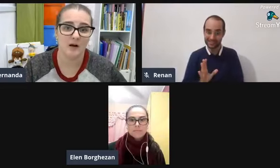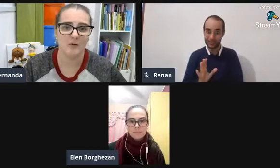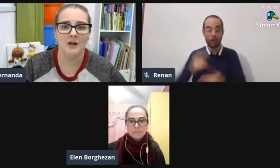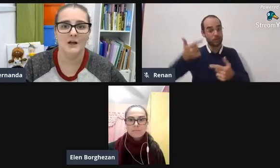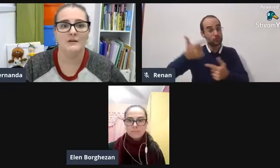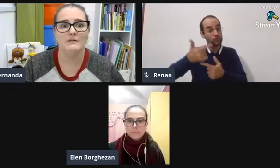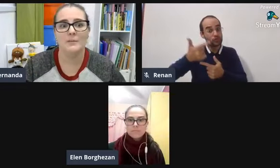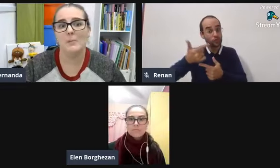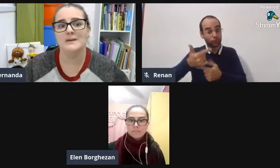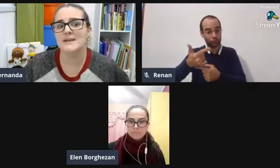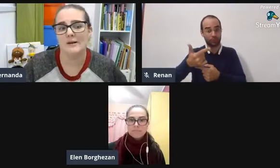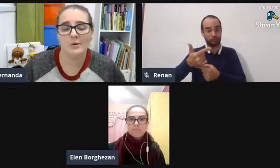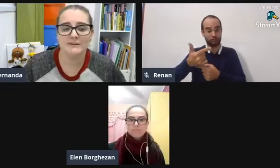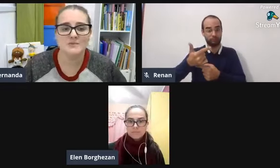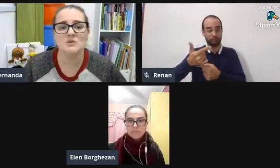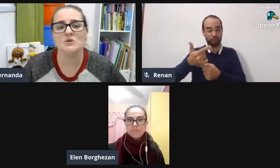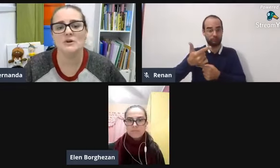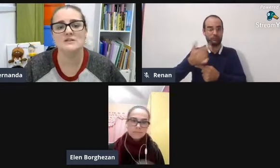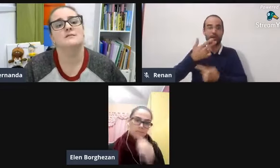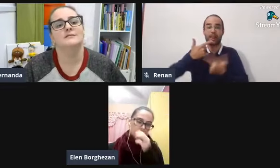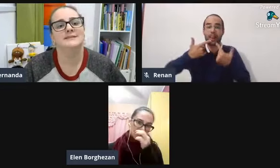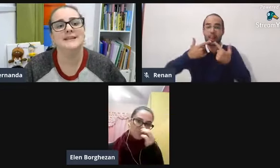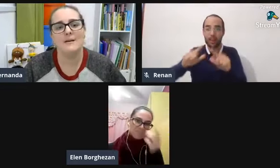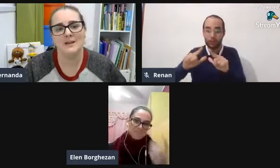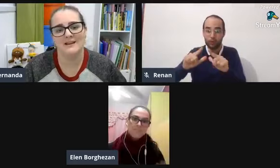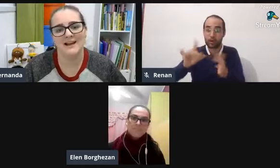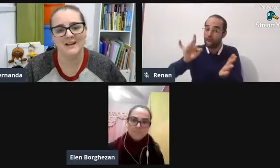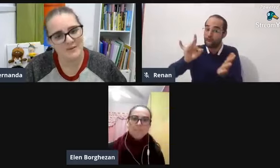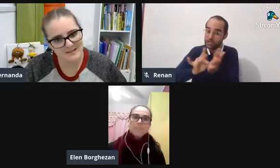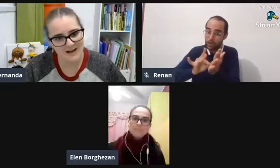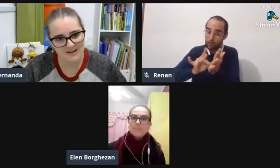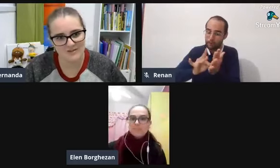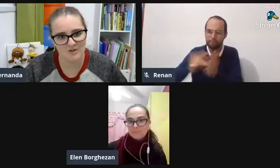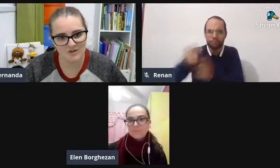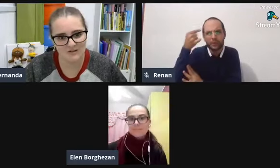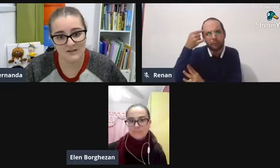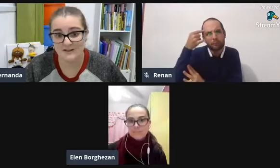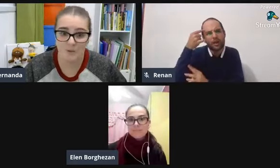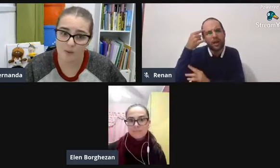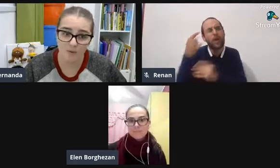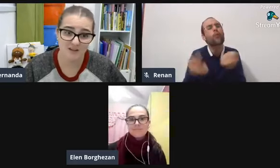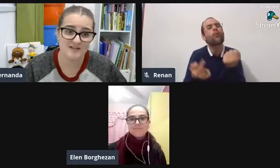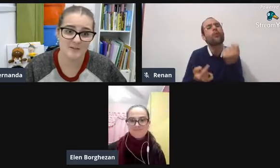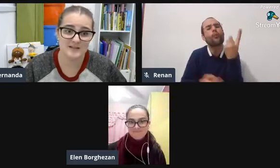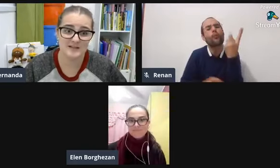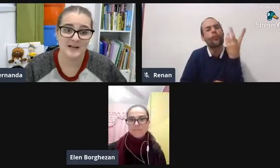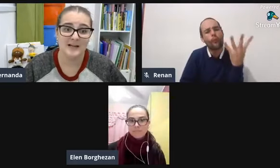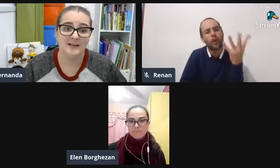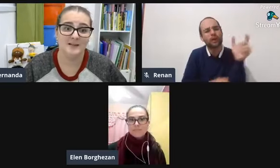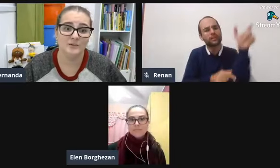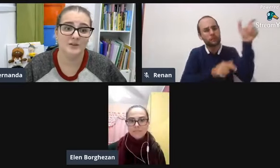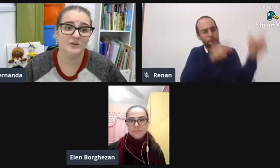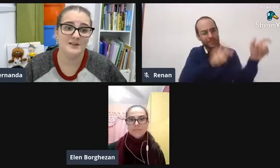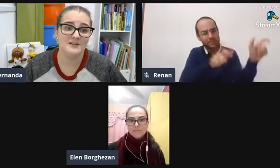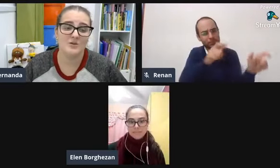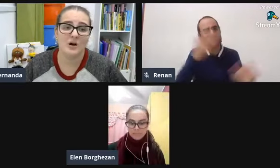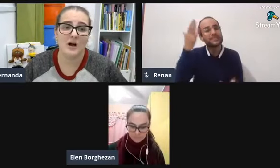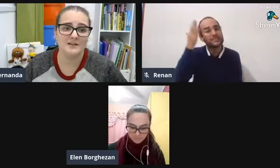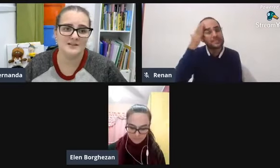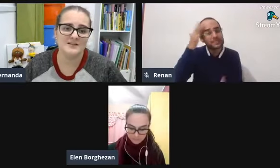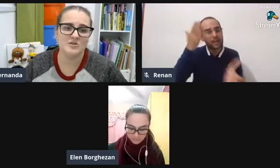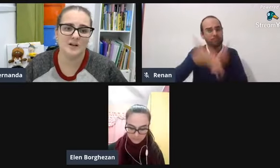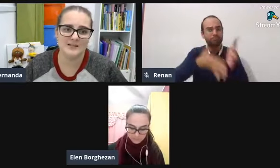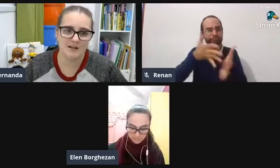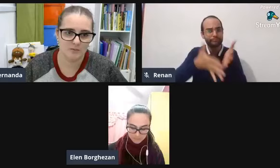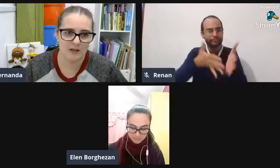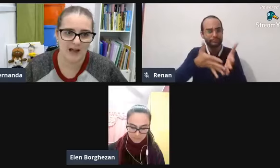língua oficial. Vamos pensar em quantas pessoas sabem a língua de sinais hoje. São pouquíssimas. Então, dentro das